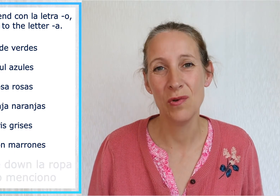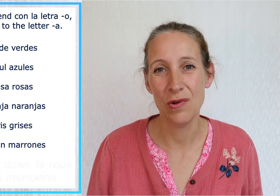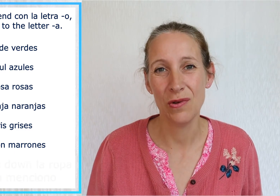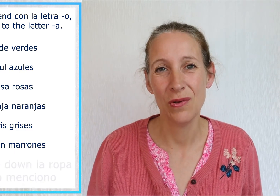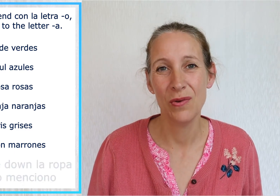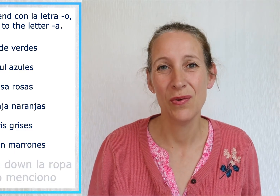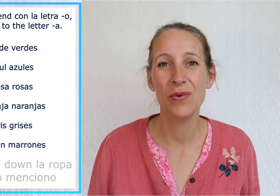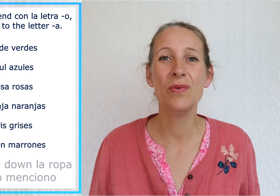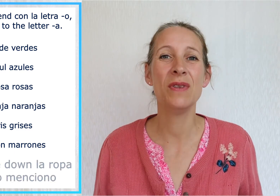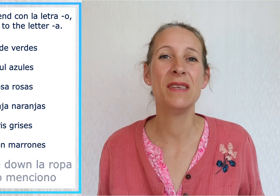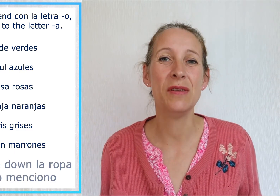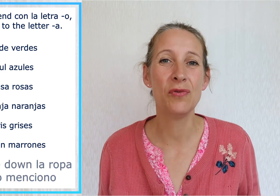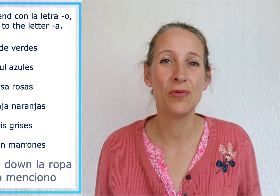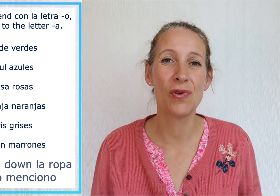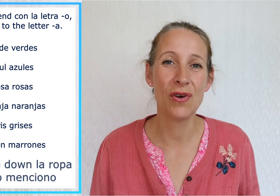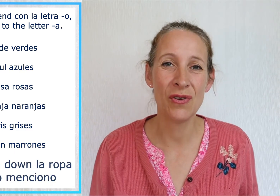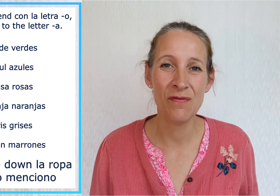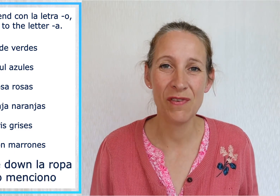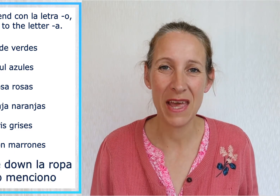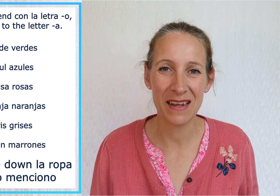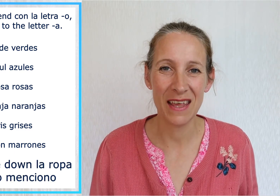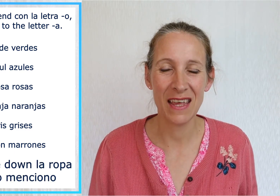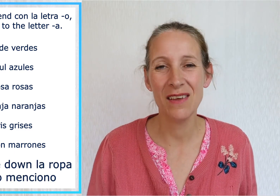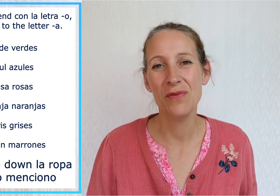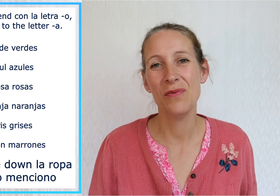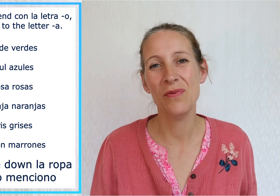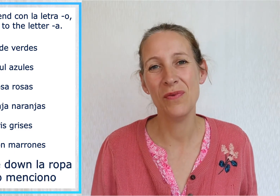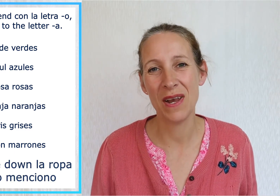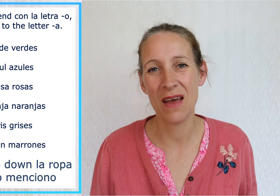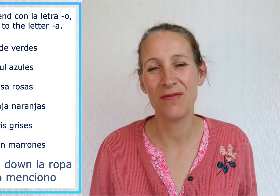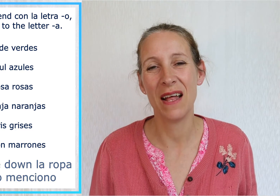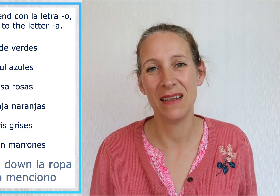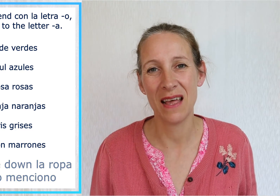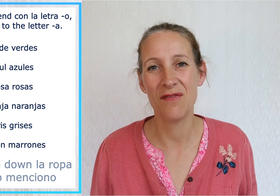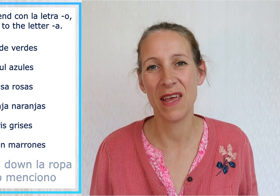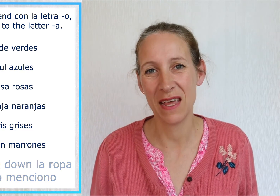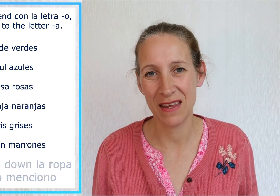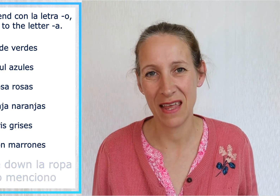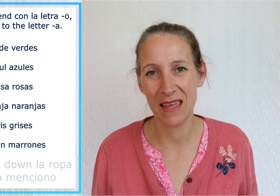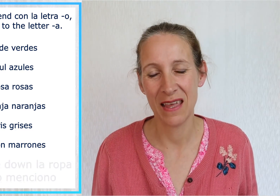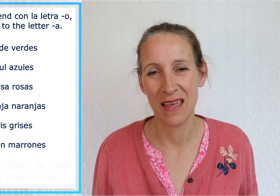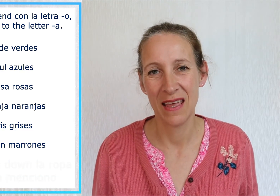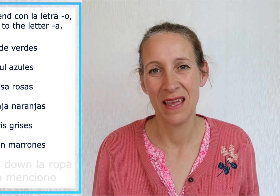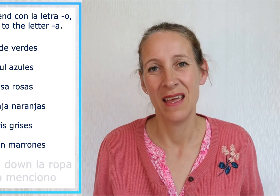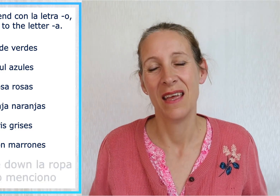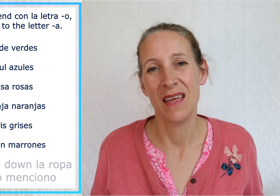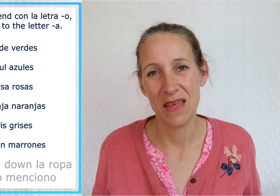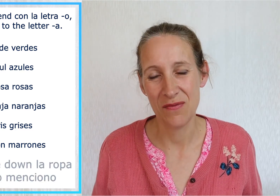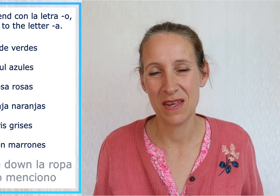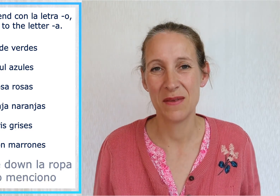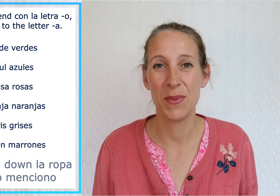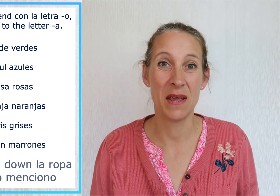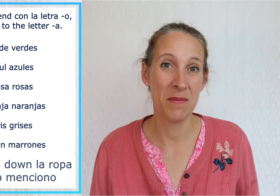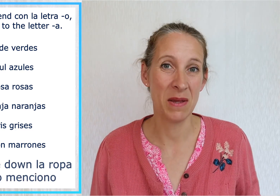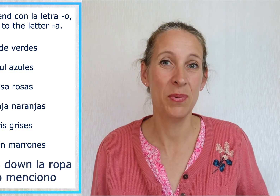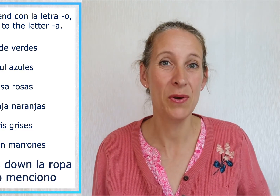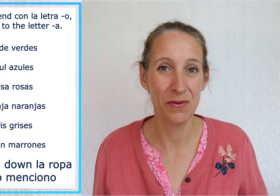azul. Un cinturón verde, una falda verde. If it's becoming